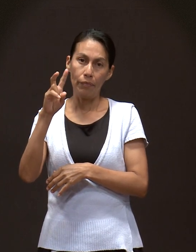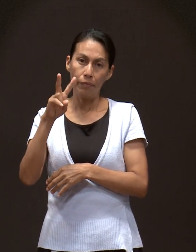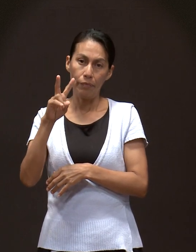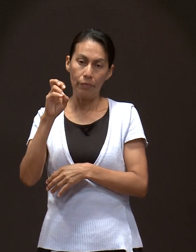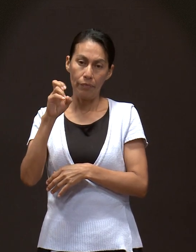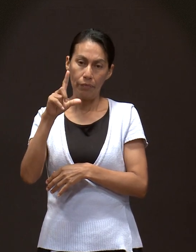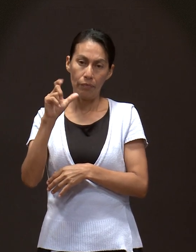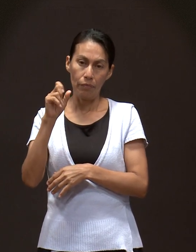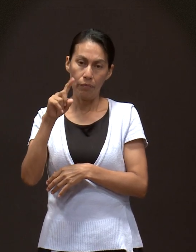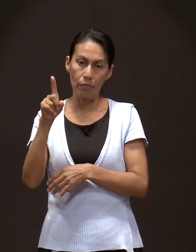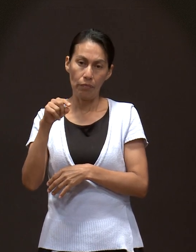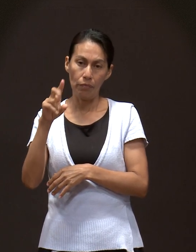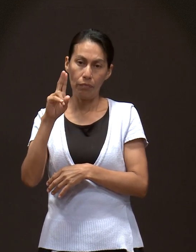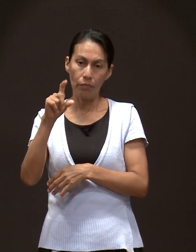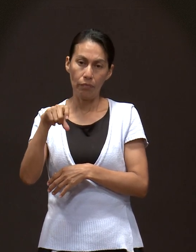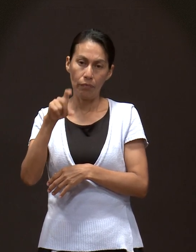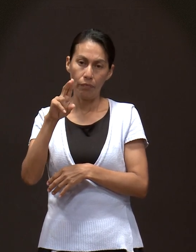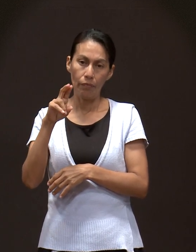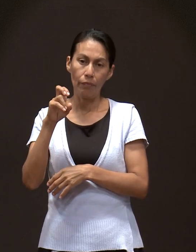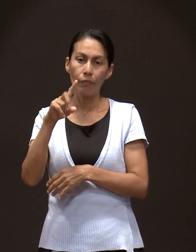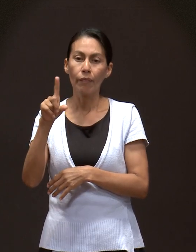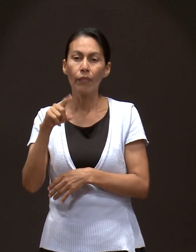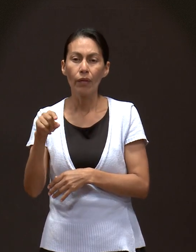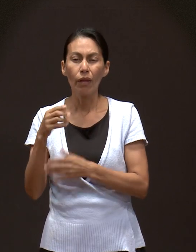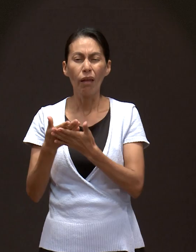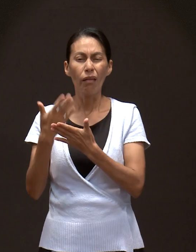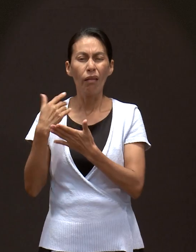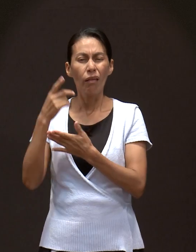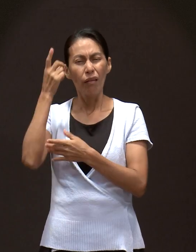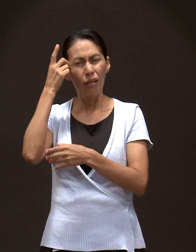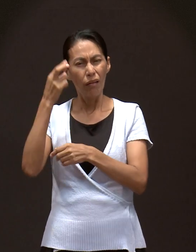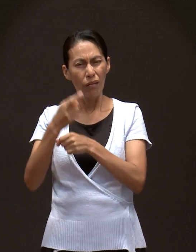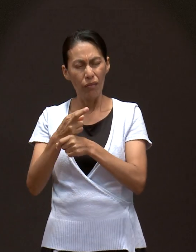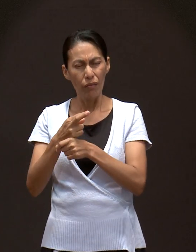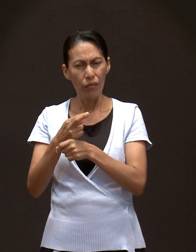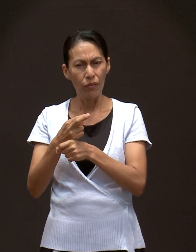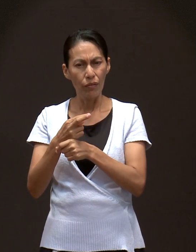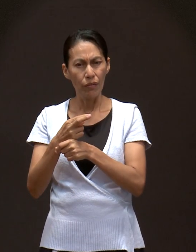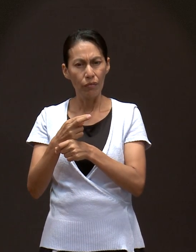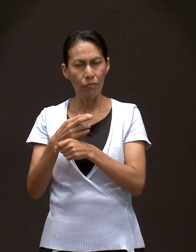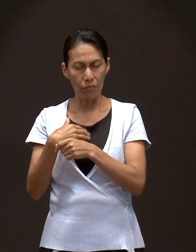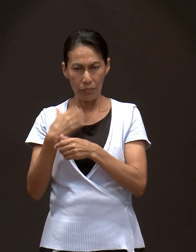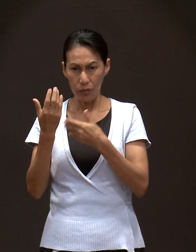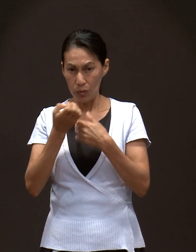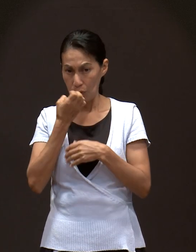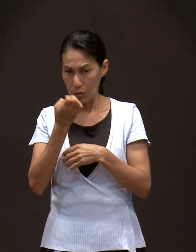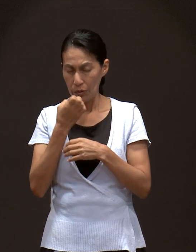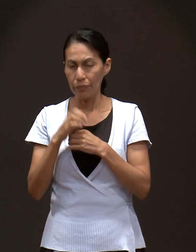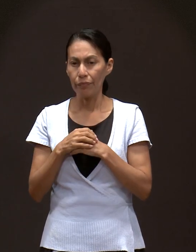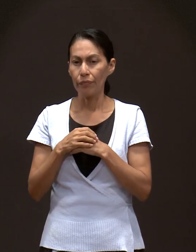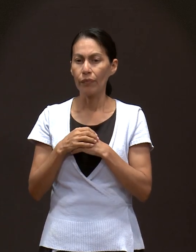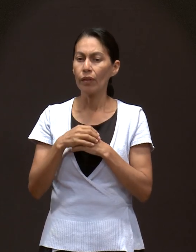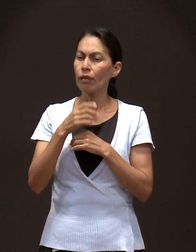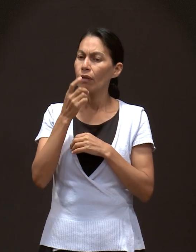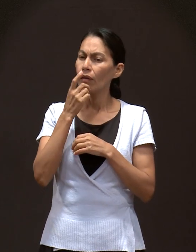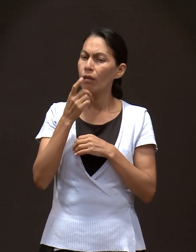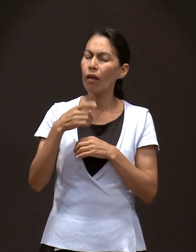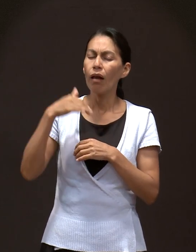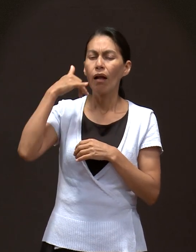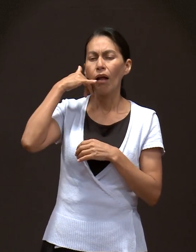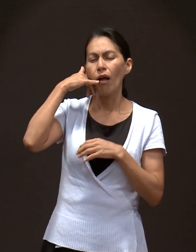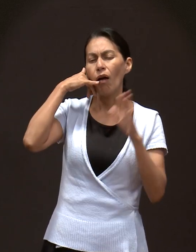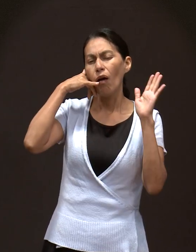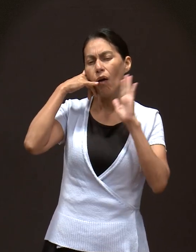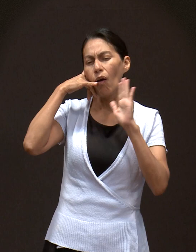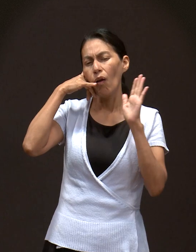exdirector de la Facultad de Teología, me llama y me dice, hola, Kevin, me dijeron que tú estás